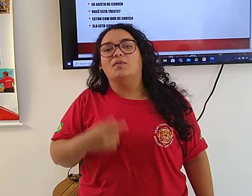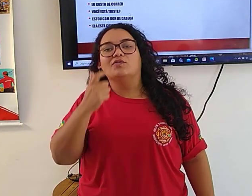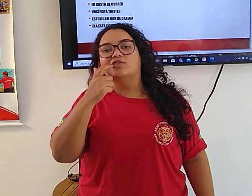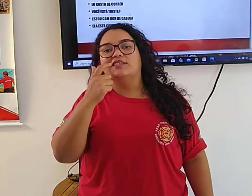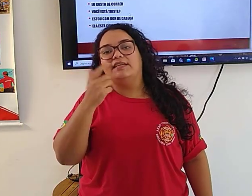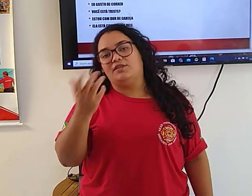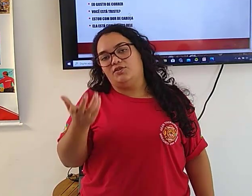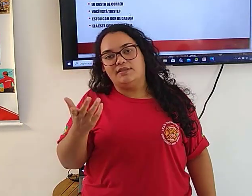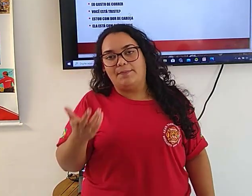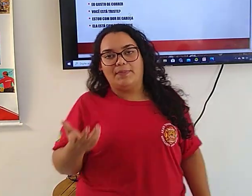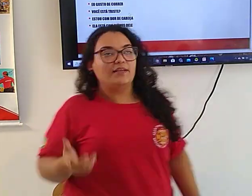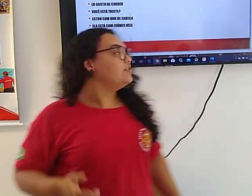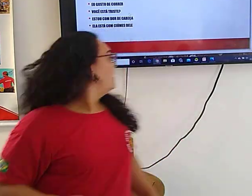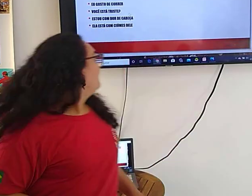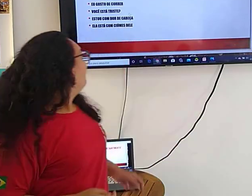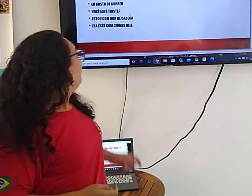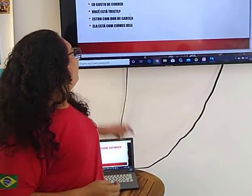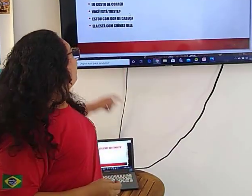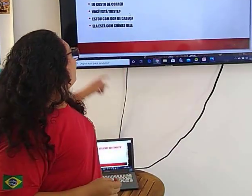ou de dente, depende, né?